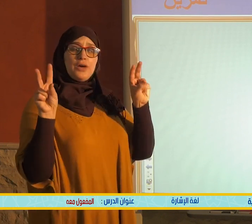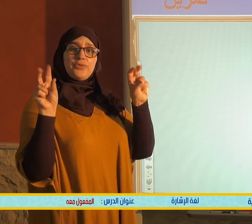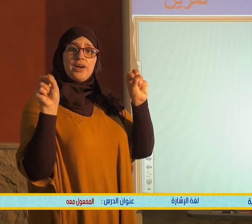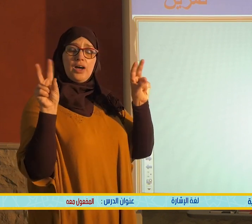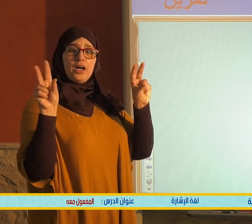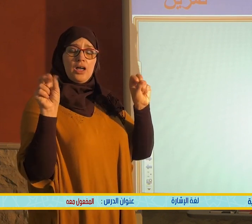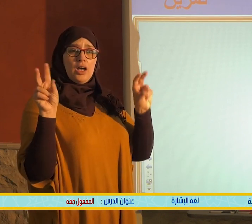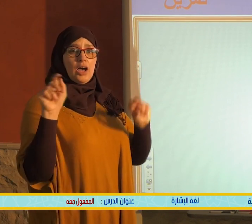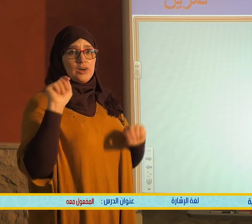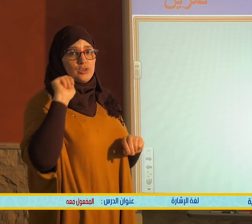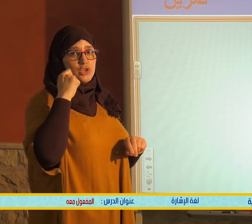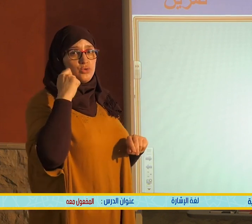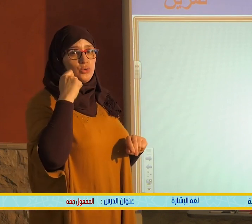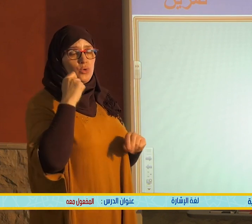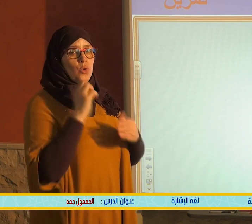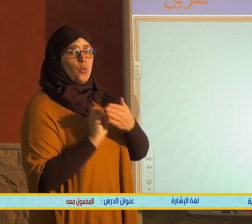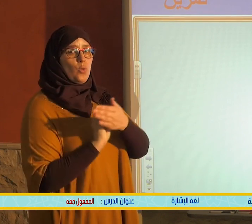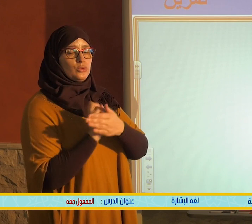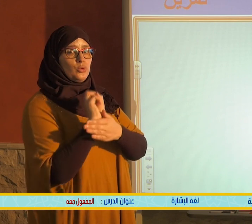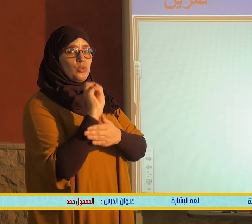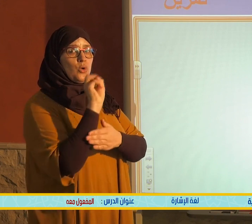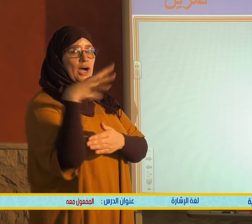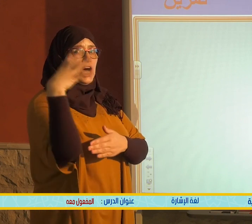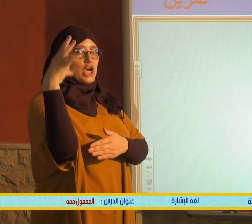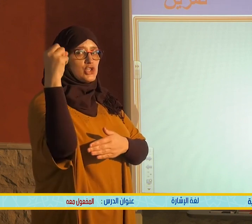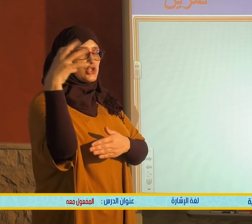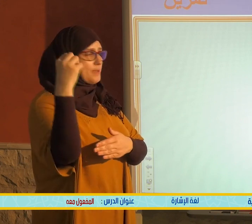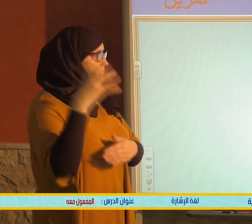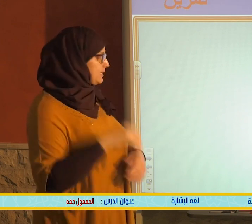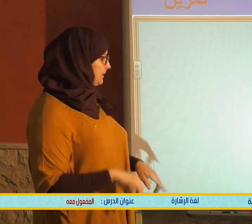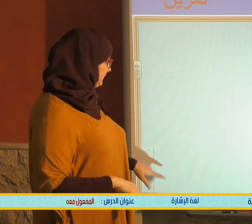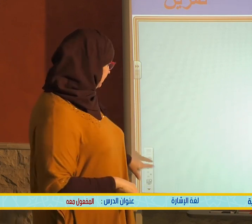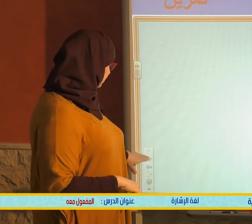سافر الرجل وطلوع الشمس.